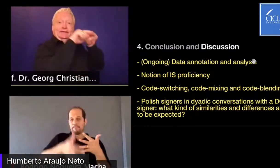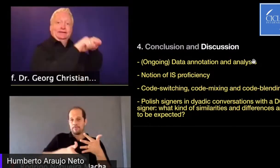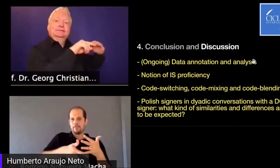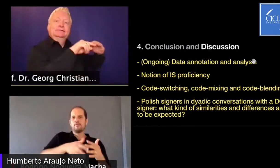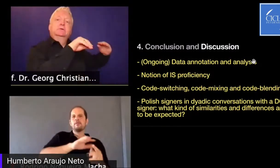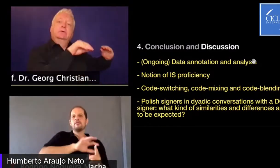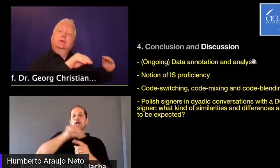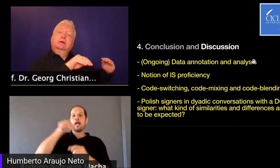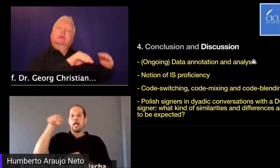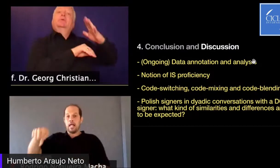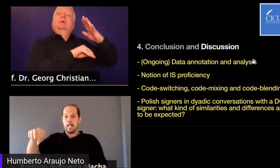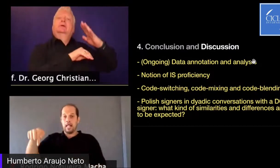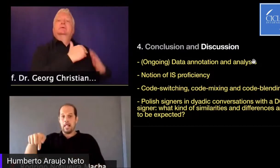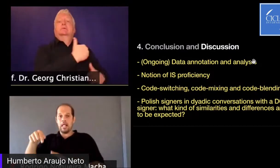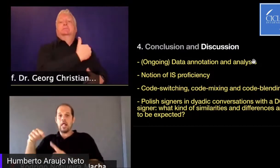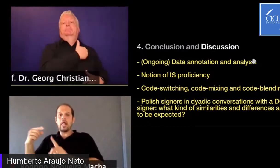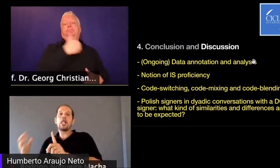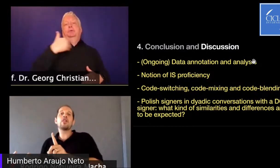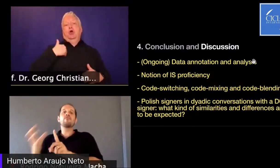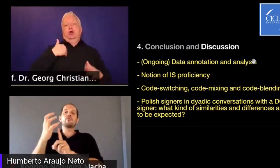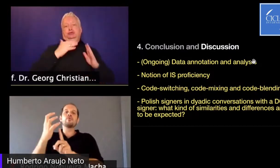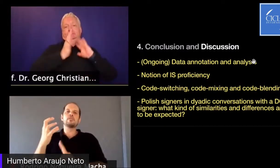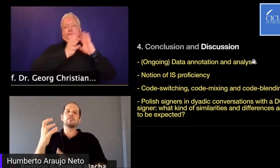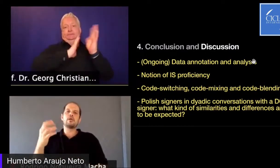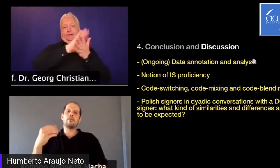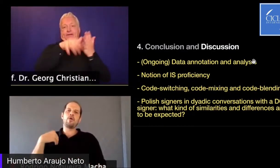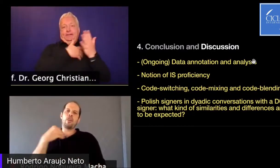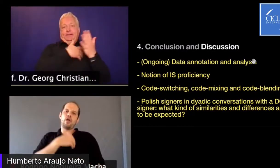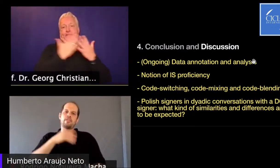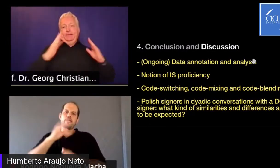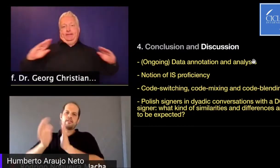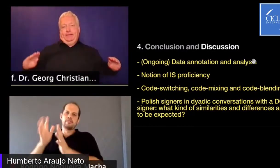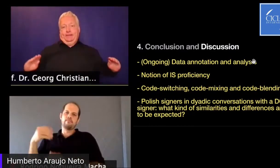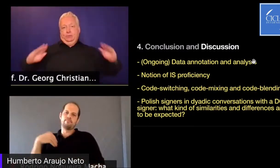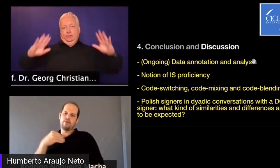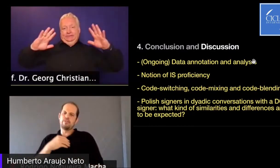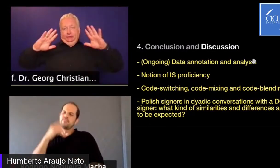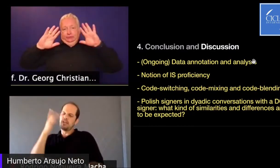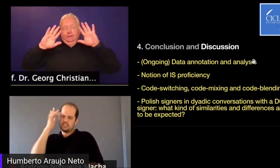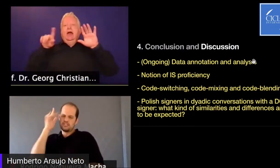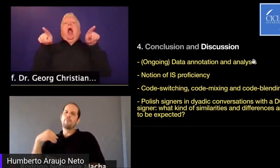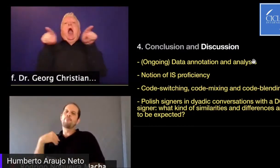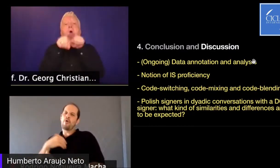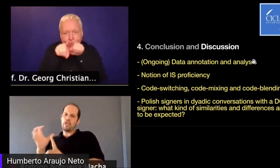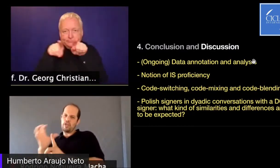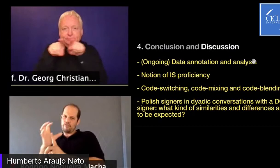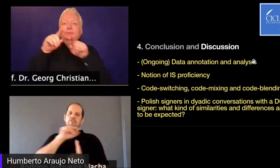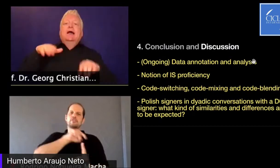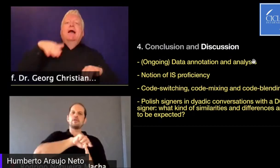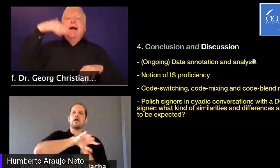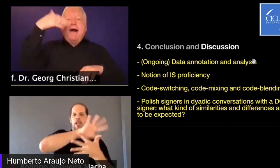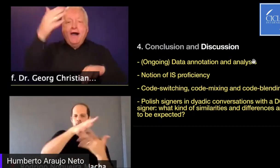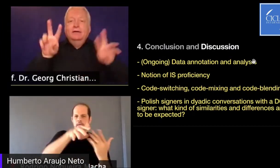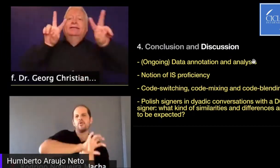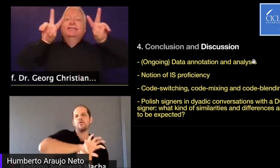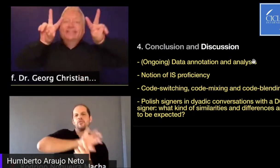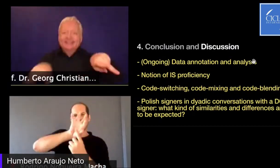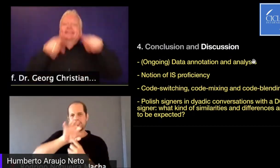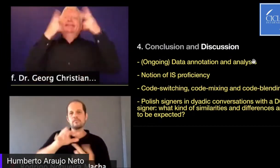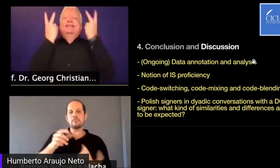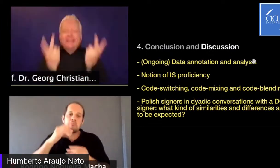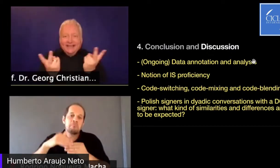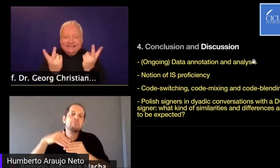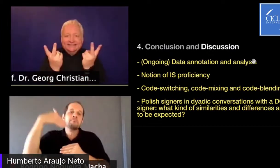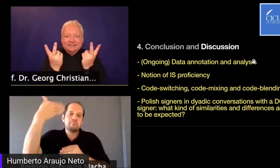como vimos, a Libras influenciou a Universidade Internacional, E eu imagino que a língua de sinais da Polônia também